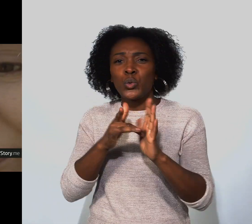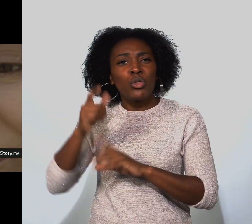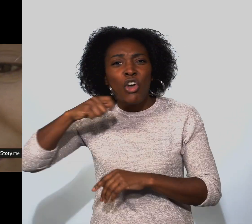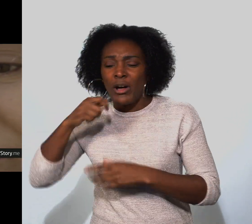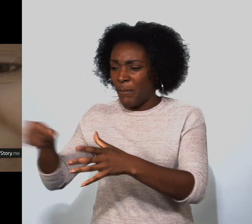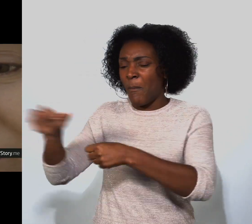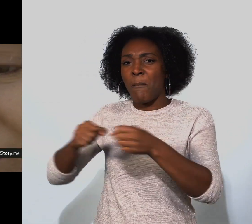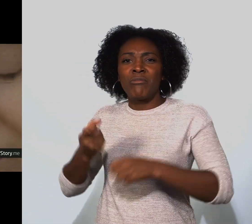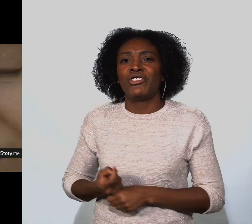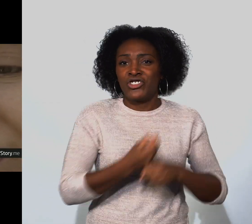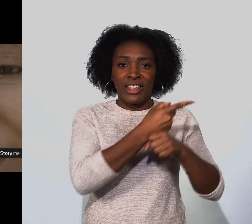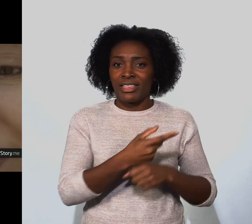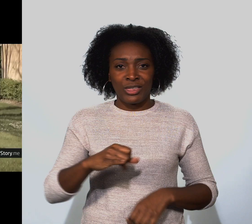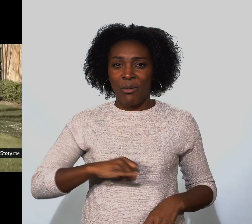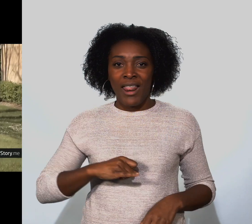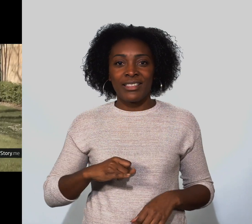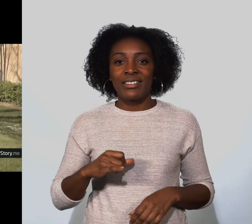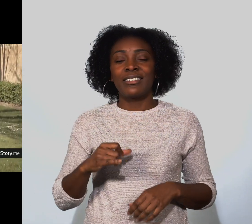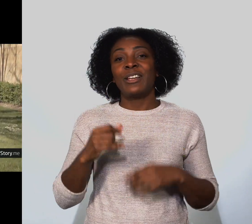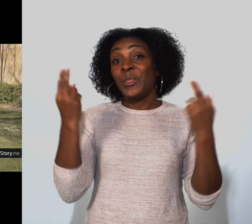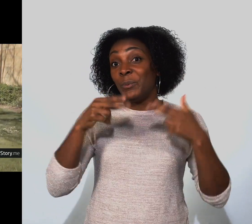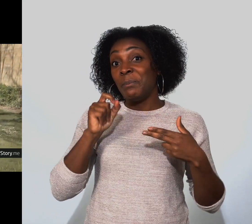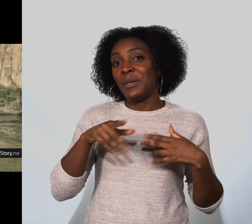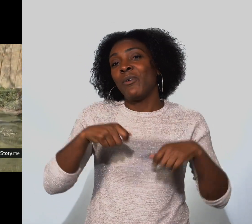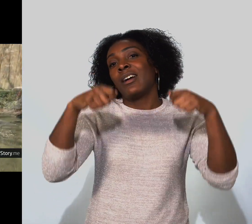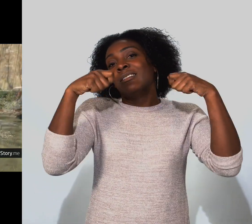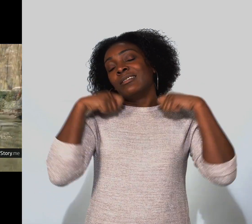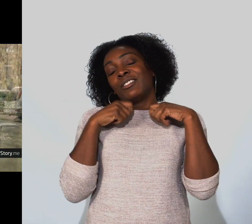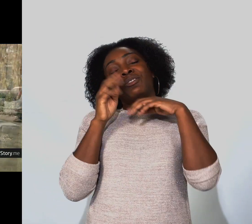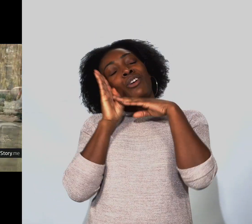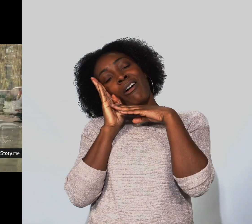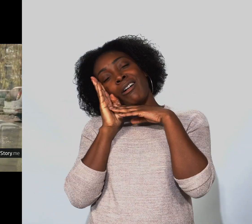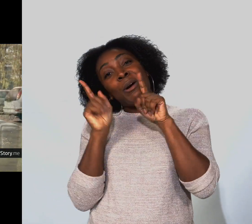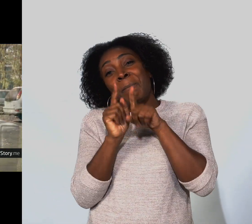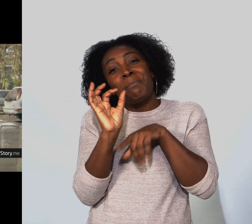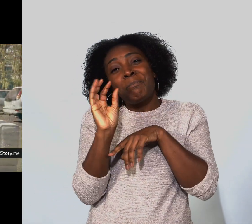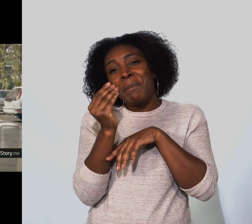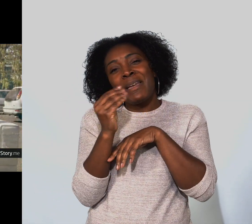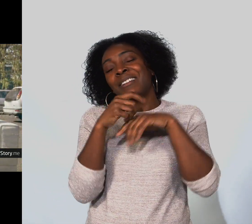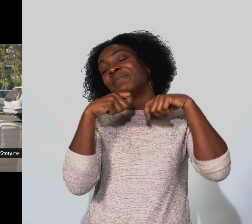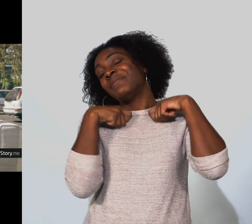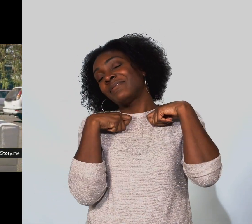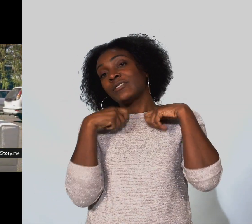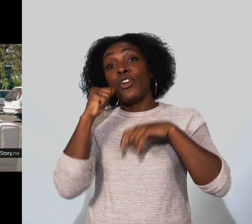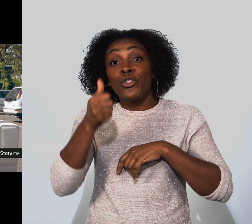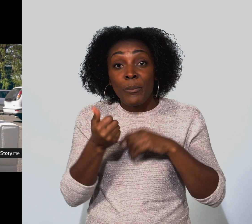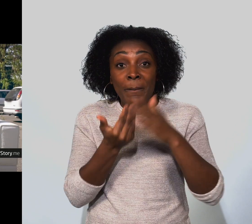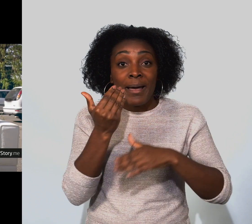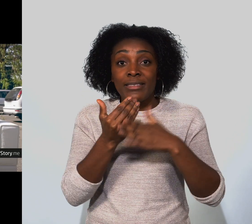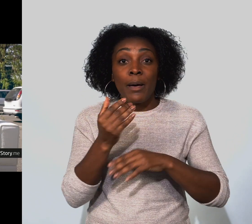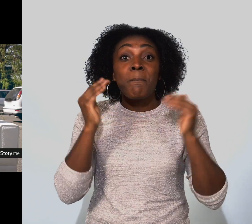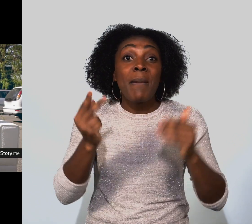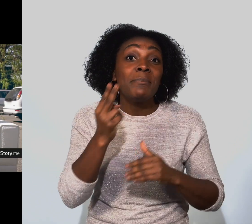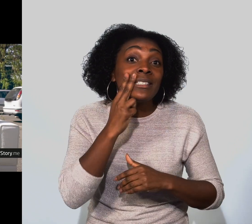toilettes. Et cette nuit-là, j'ai dormi comme un bébé et le lendemain matin, jusqu'à la cigarette, j'étais totalement délivrée de la